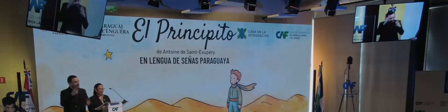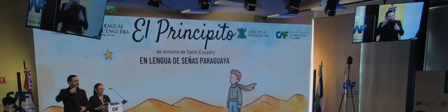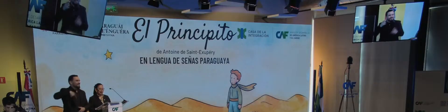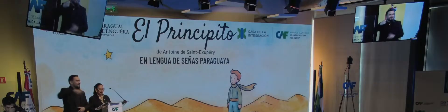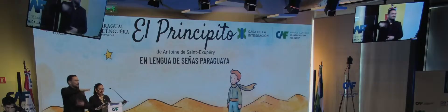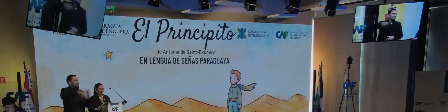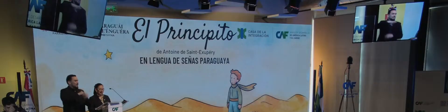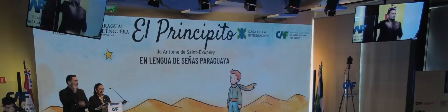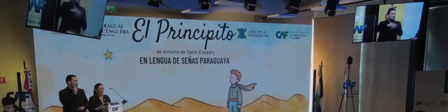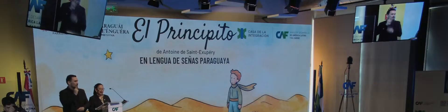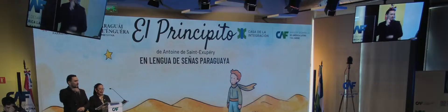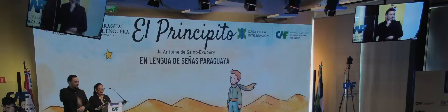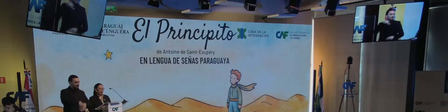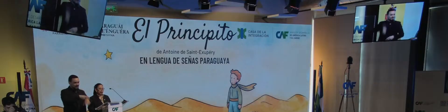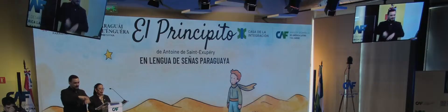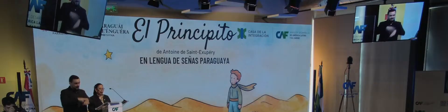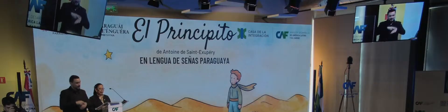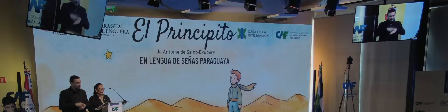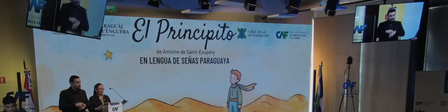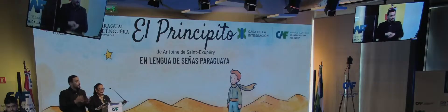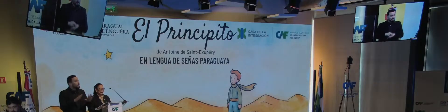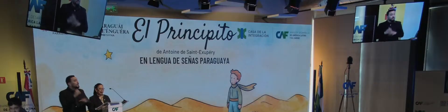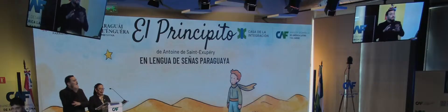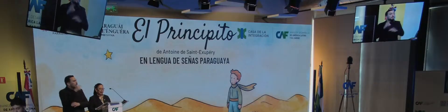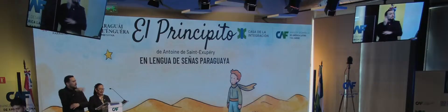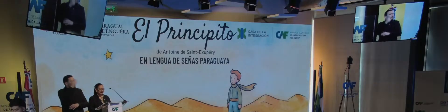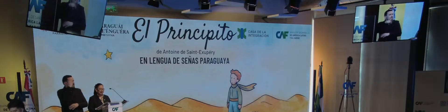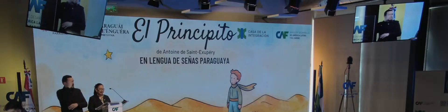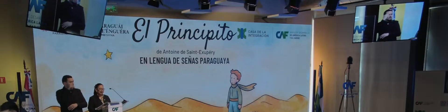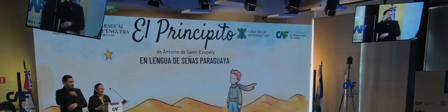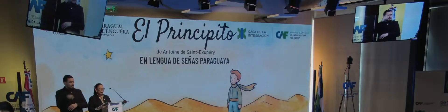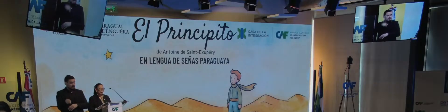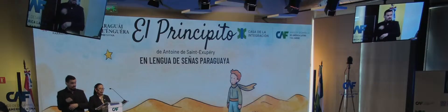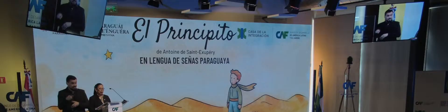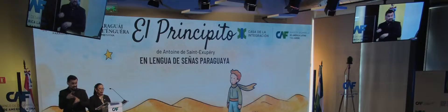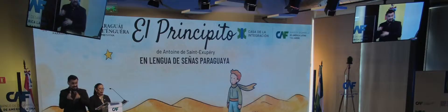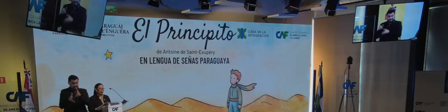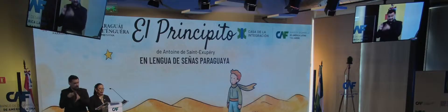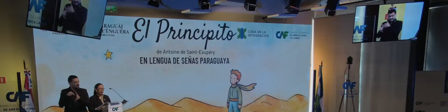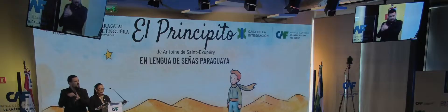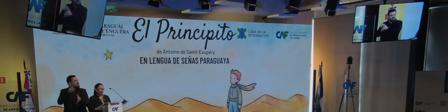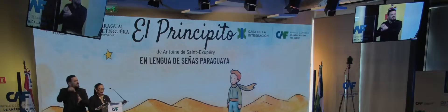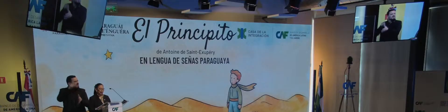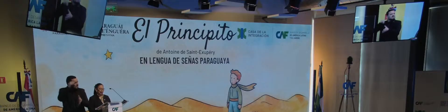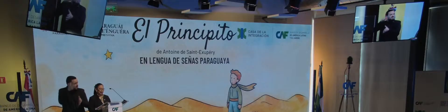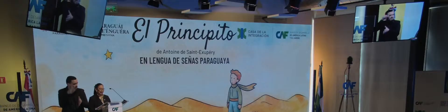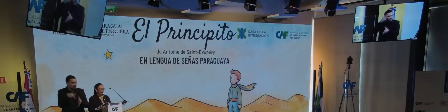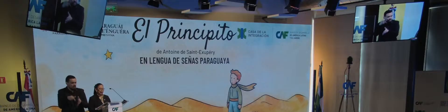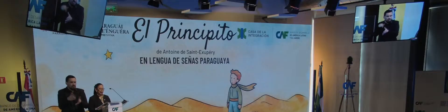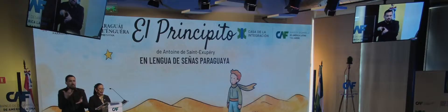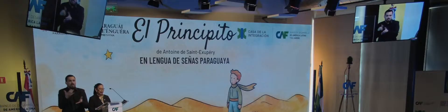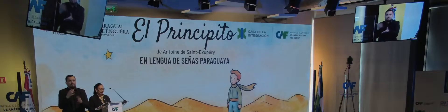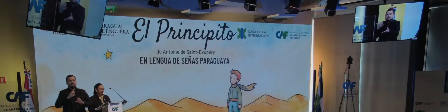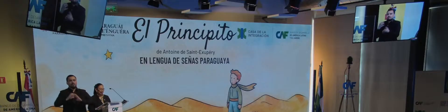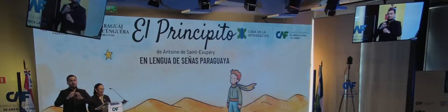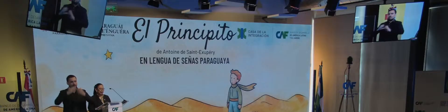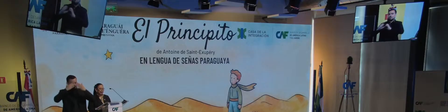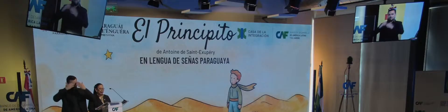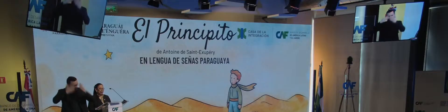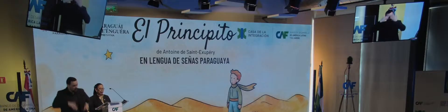del Paraguay, teniendo en cuenta que la lengua de señas constituye su lenguaje de